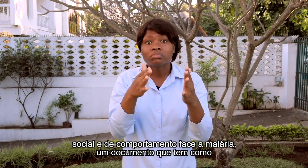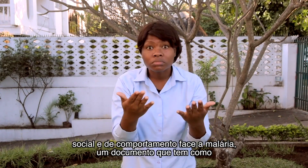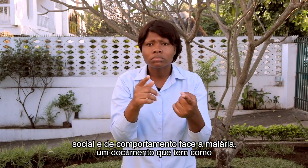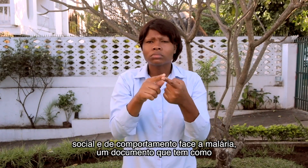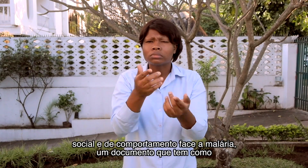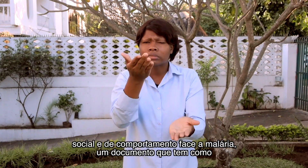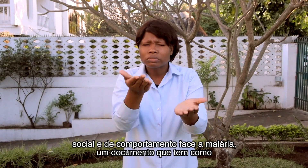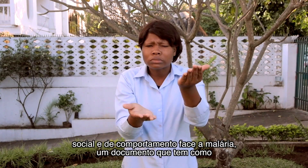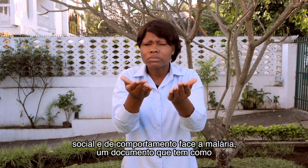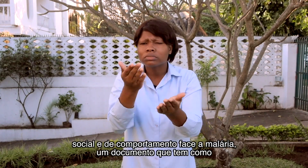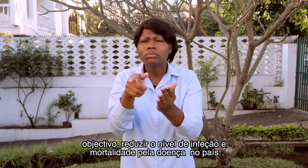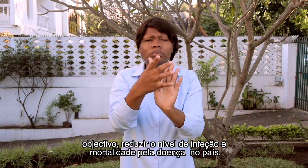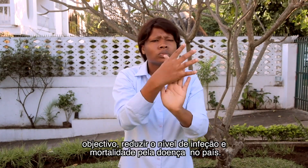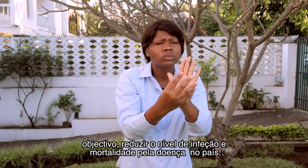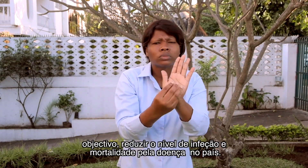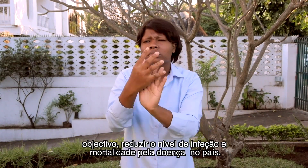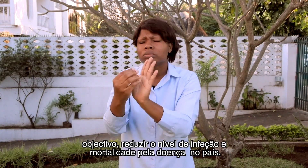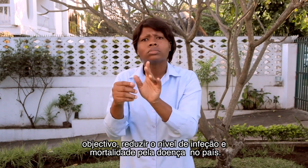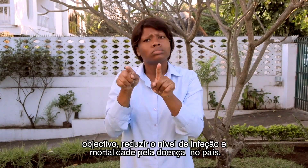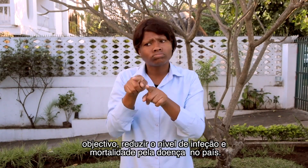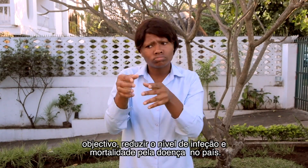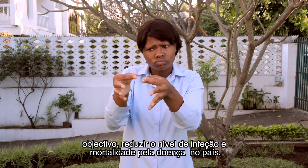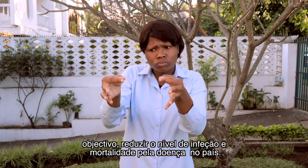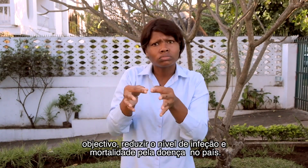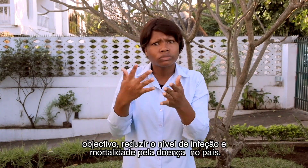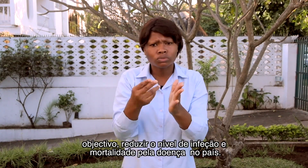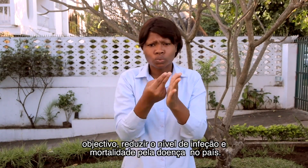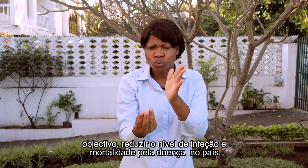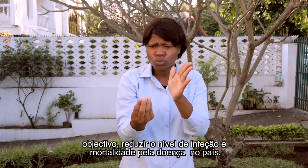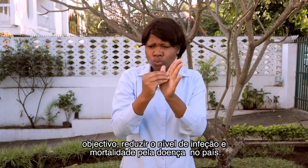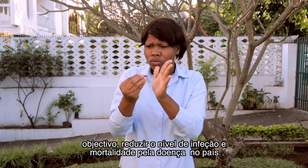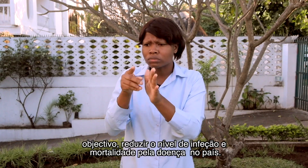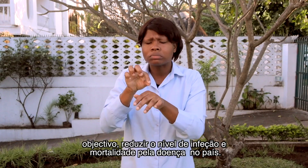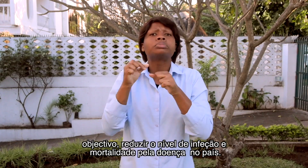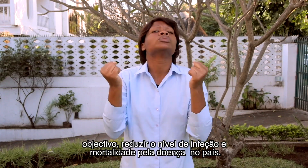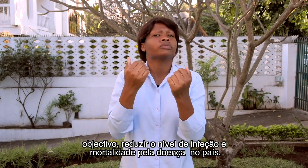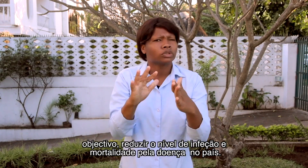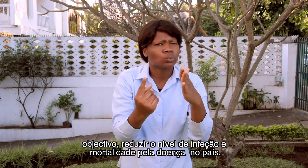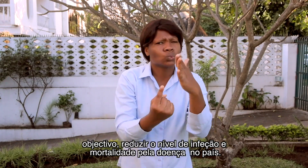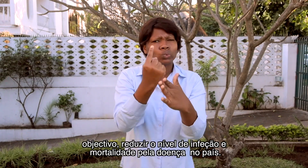um documento que tem como objetivo reduzir o nível de infecção e mortalidade pela doença no país.